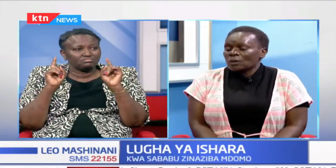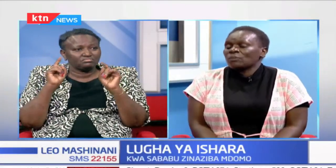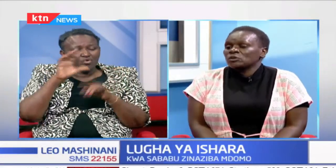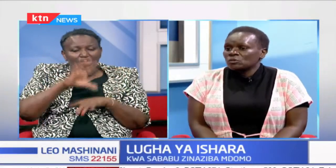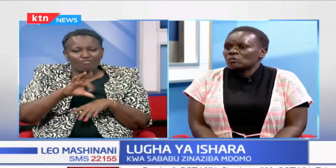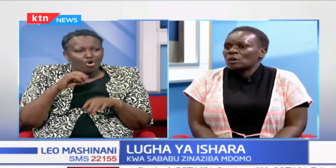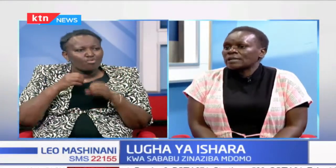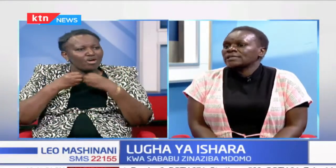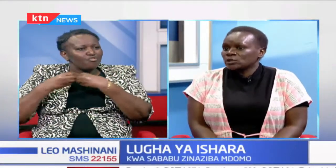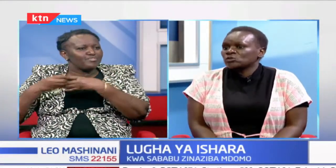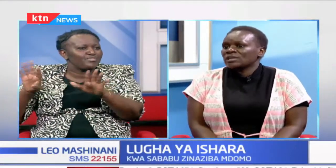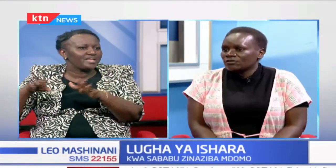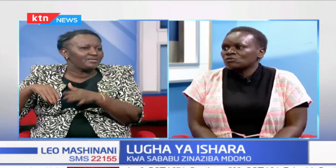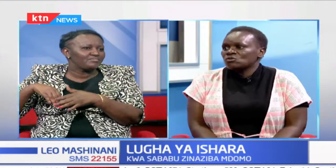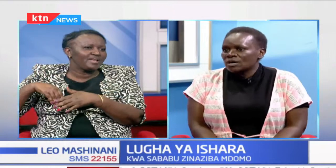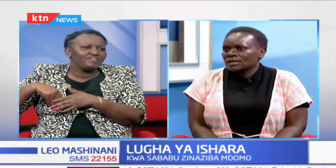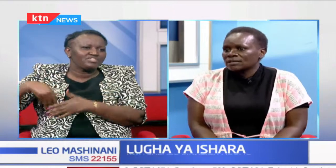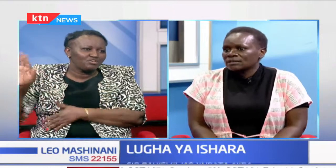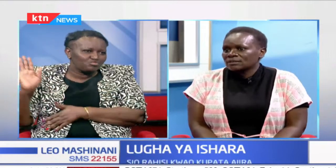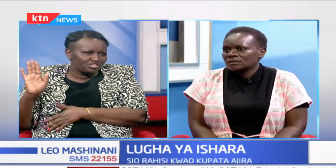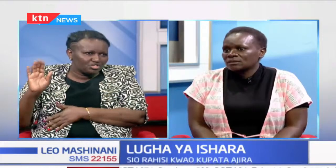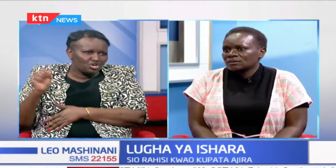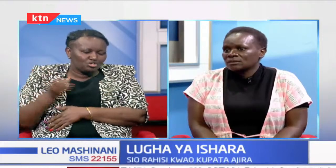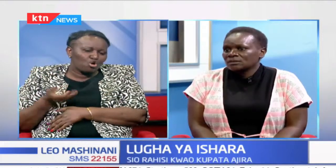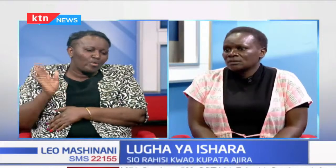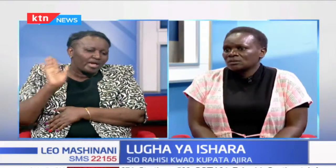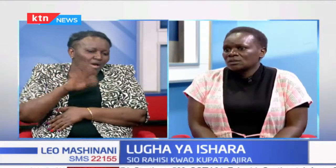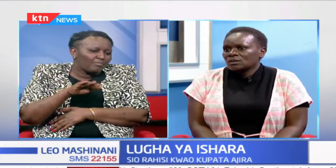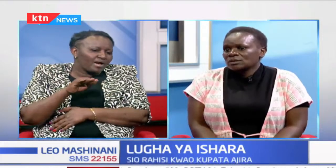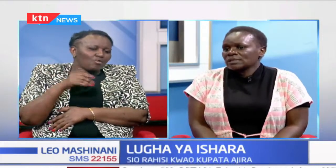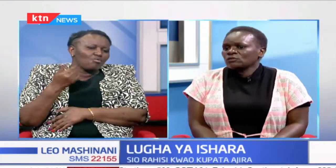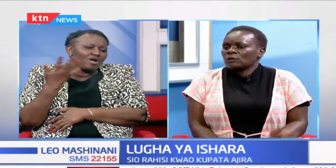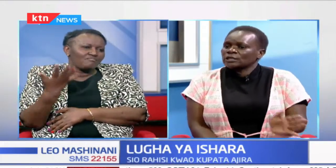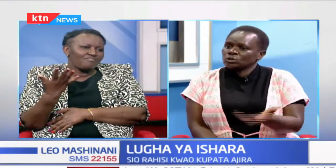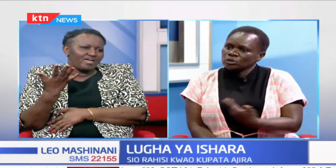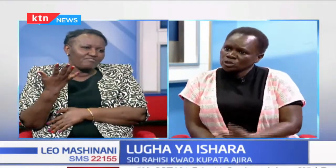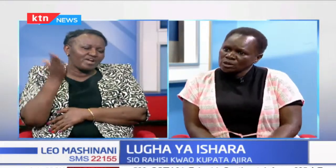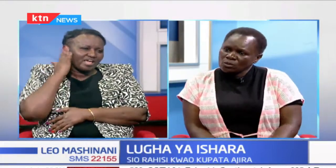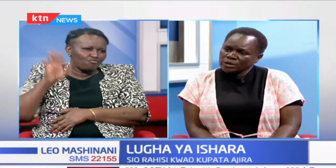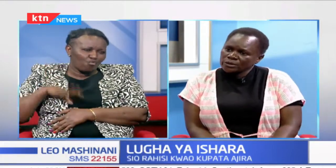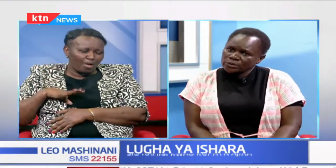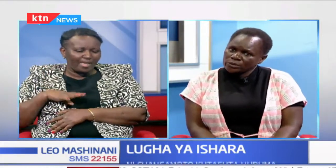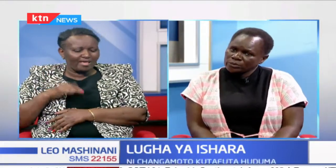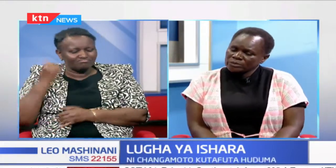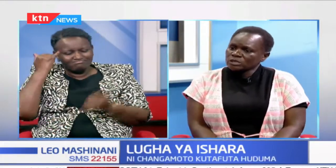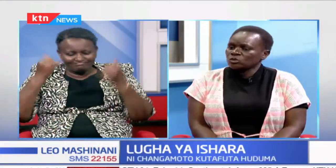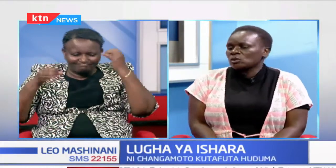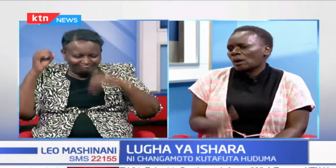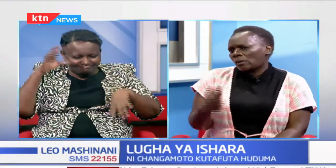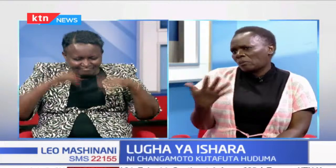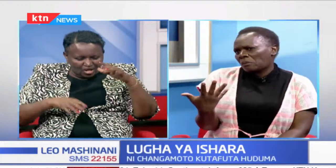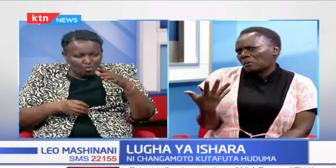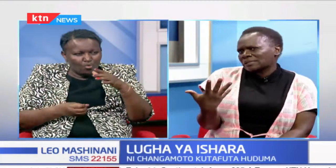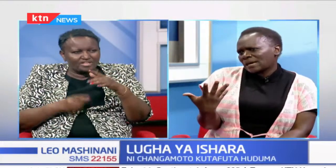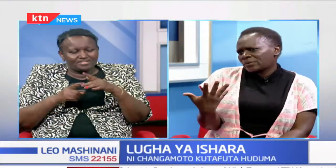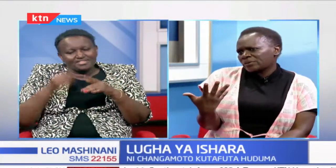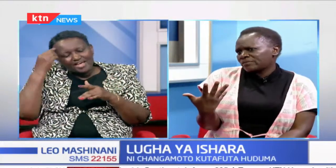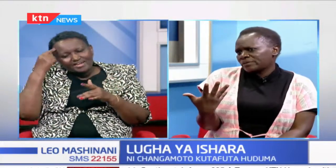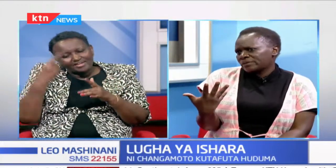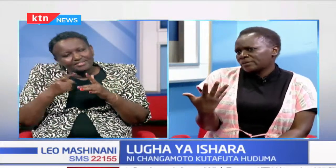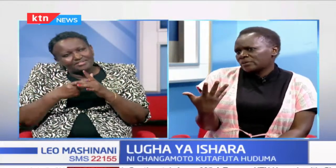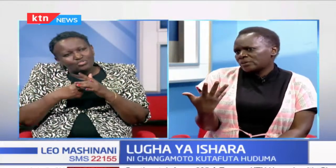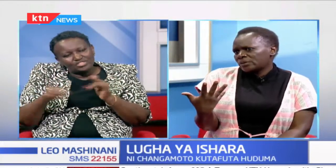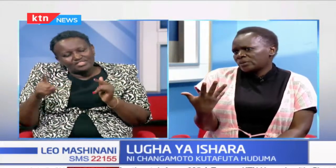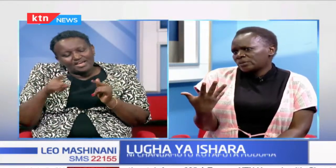Ndio hapo ndio akili zetu zikafunguka. Sasa wakati tulitoka kwa hiyo meeting tulikuwa watano